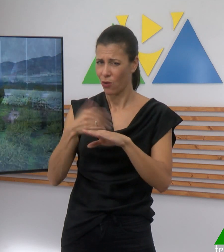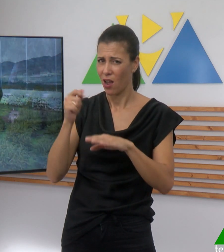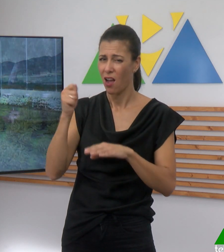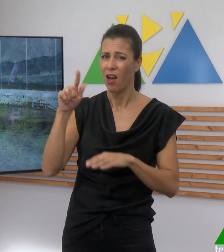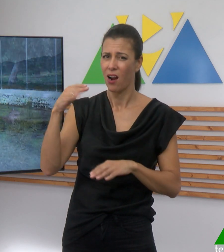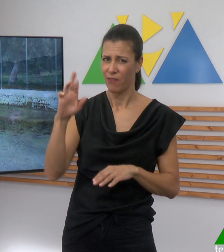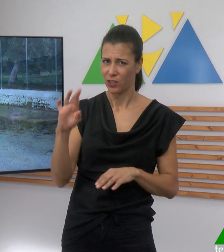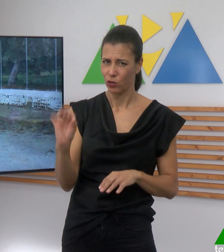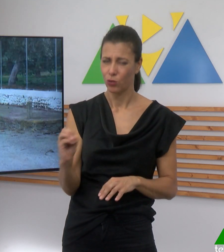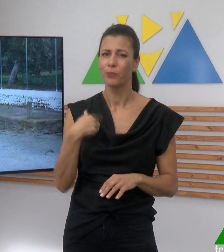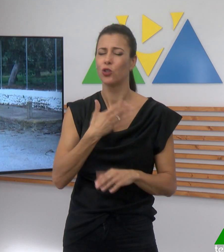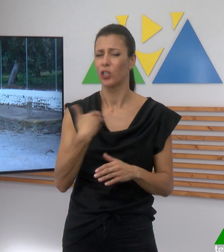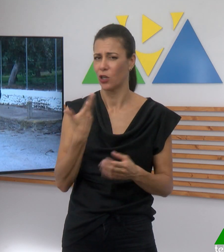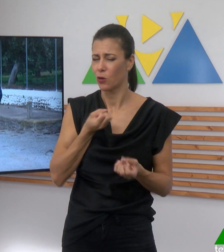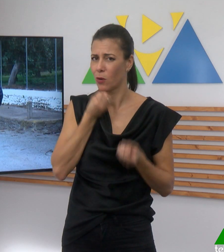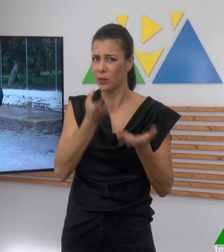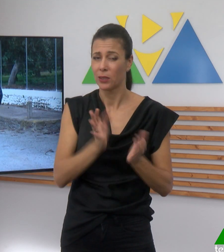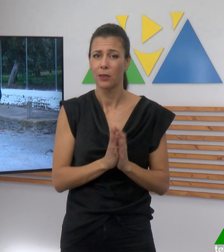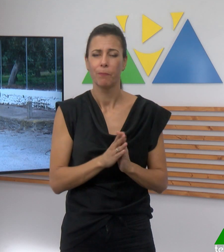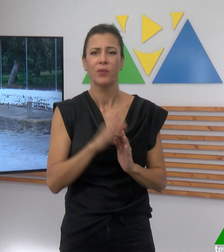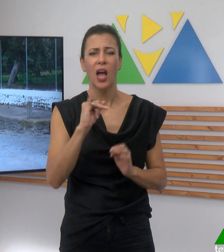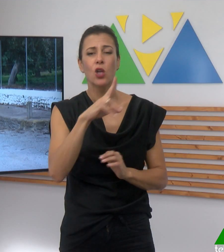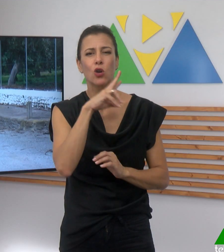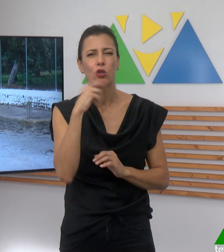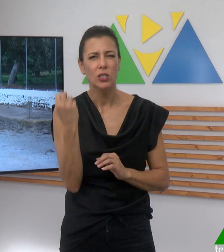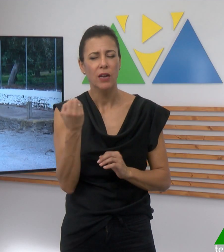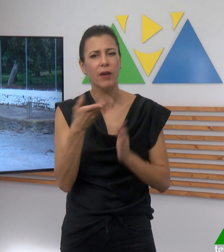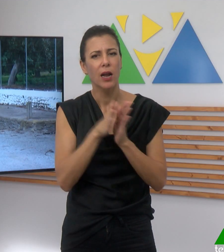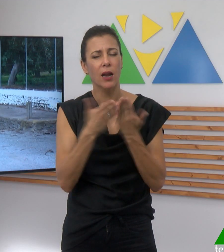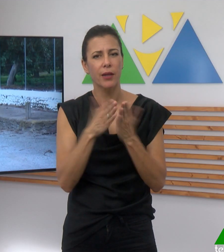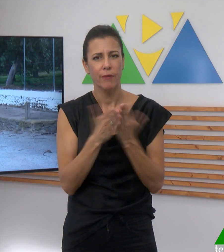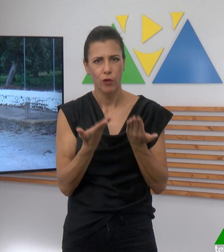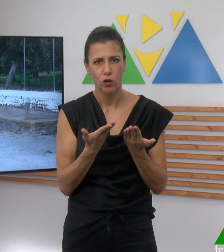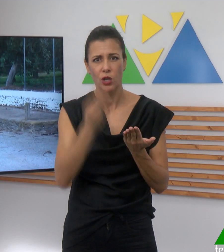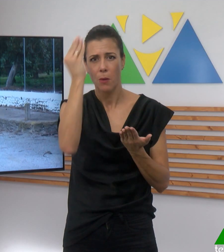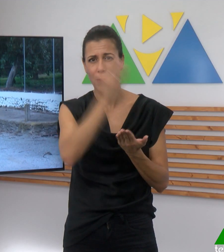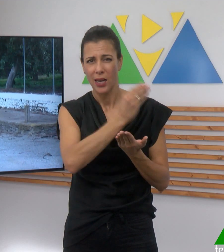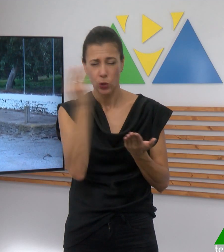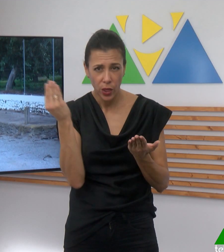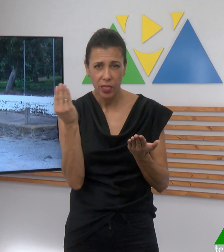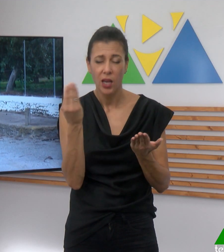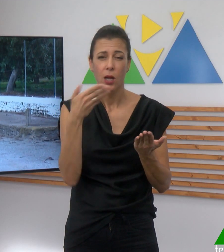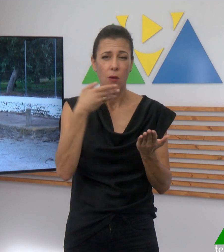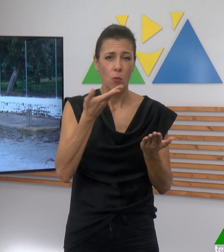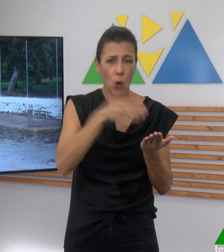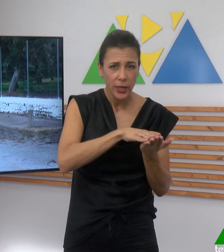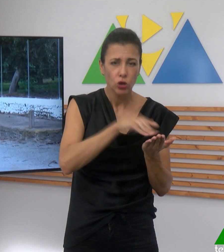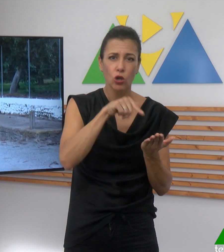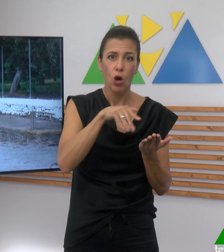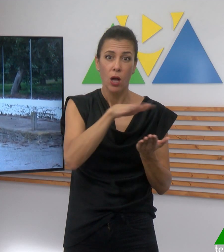mencionarlo no eh se conservan los libros de bautizo de entierro y de matrimonio de patura Ah sí sí de